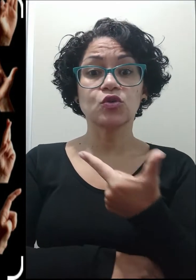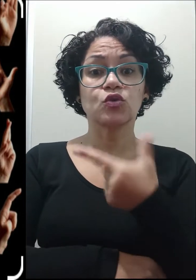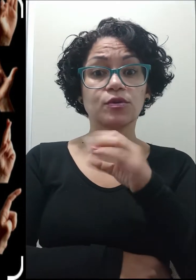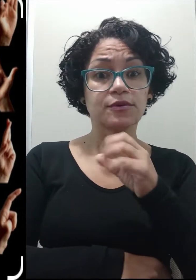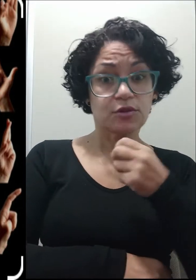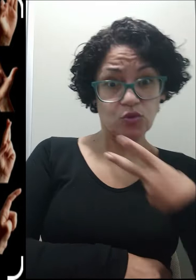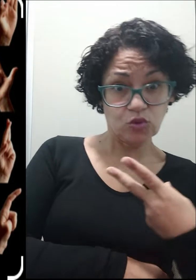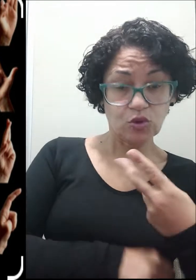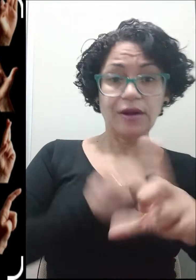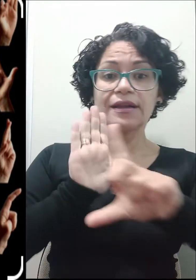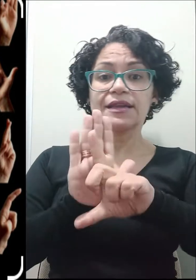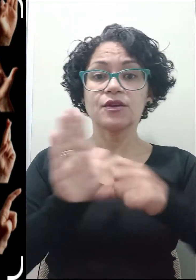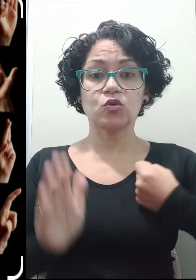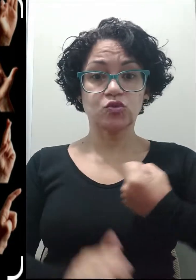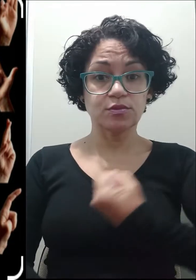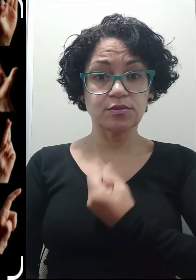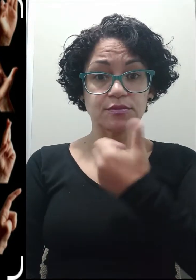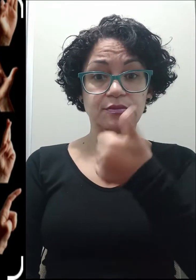número